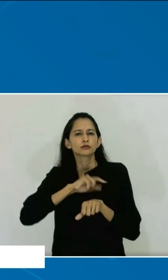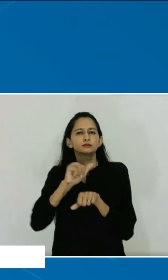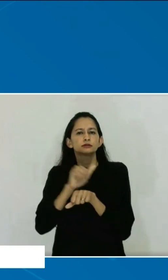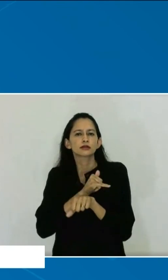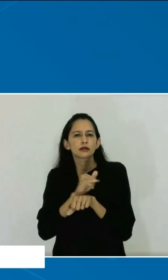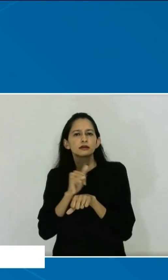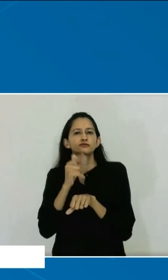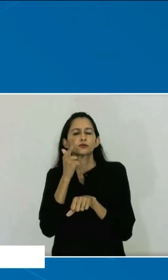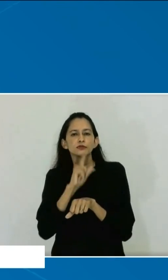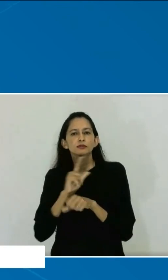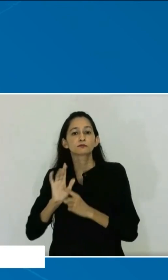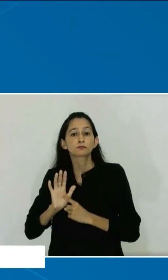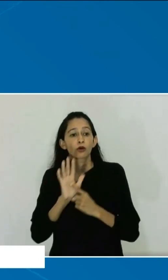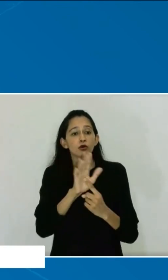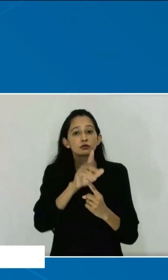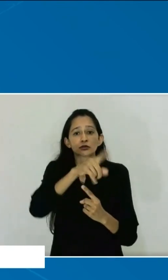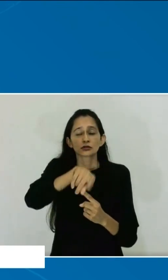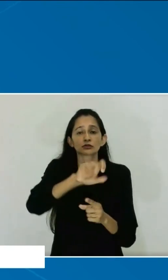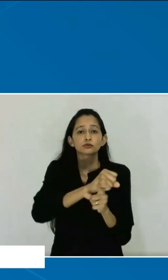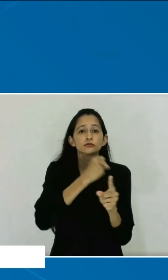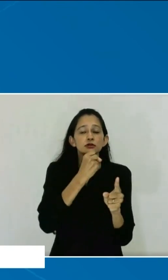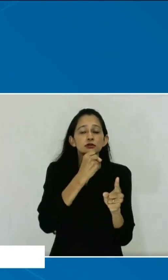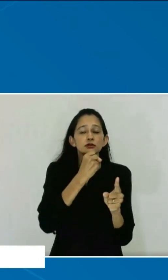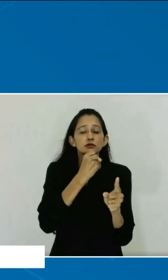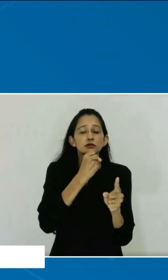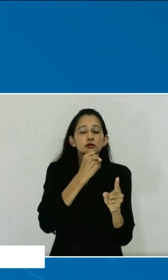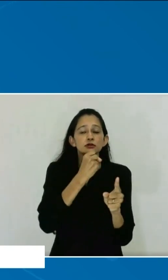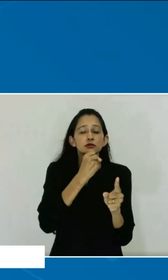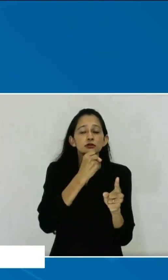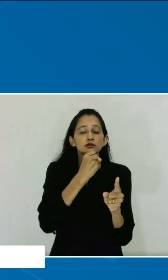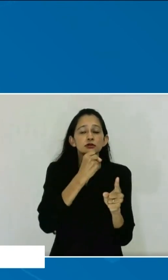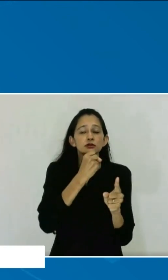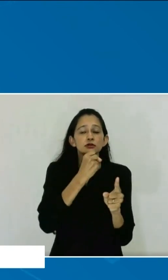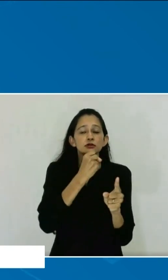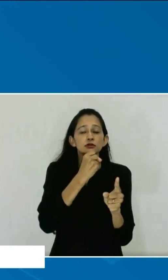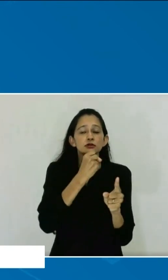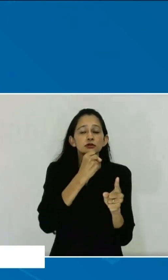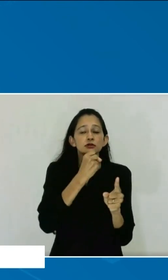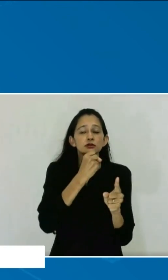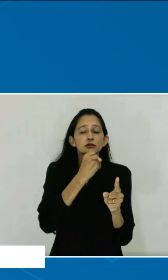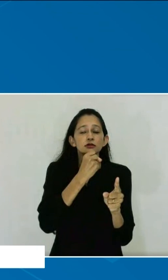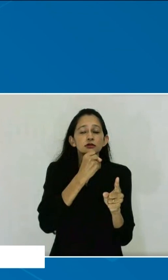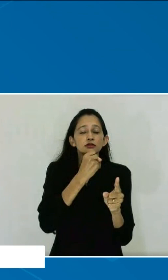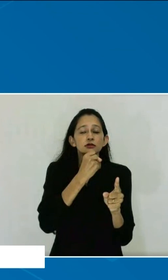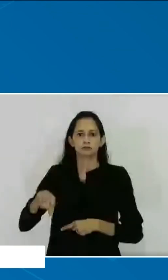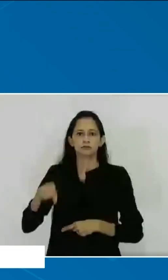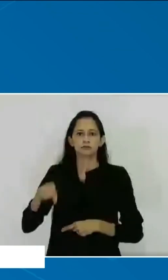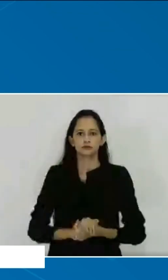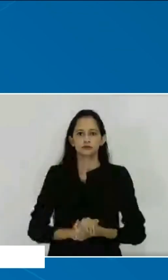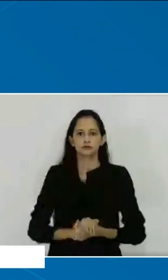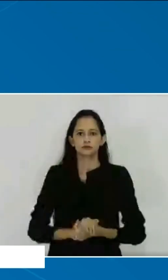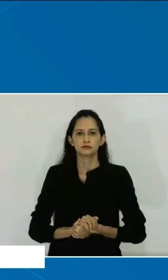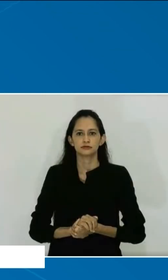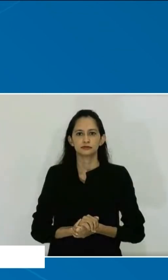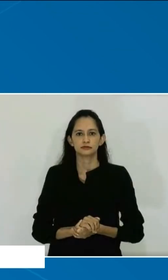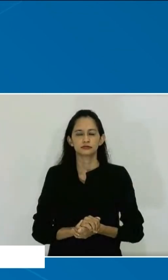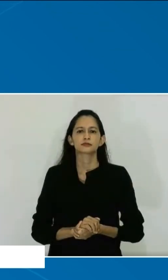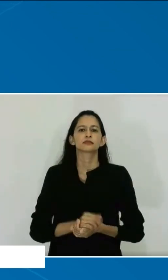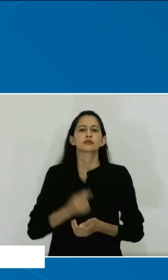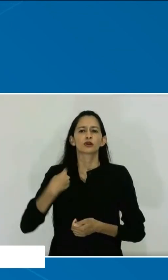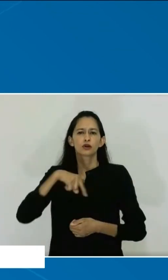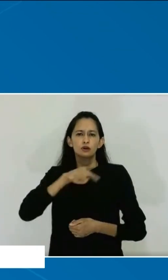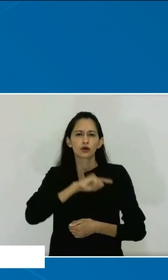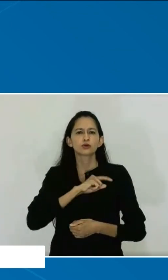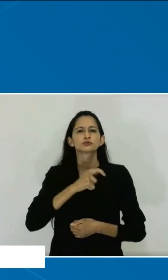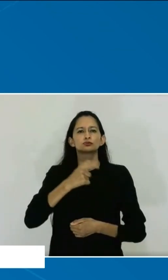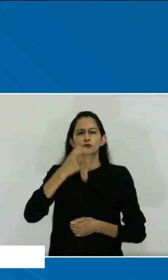e mostrar para a população qual a importância da universidade. Nós sabemos que ela é importante. Nós todos temos consciência